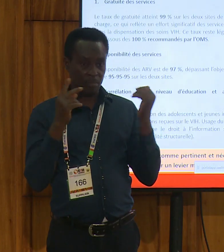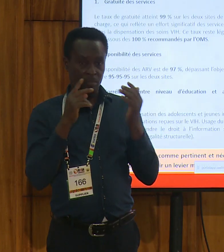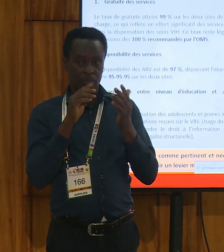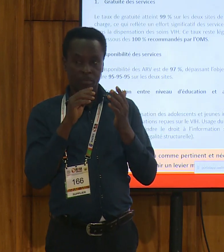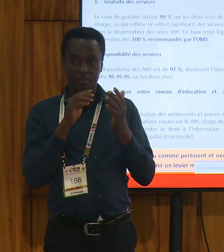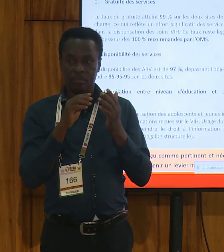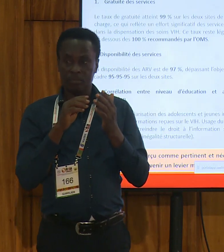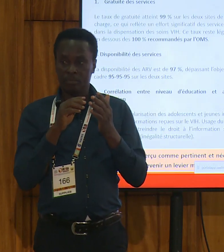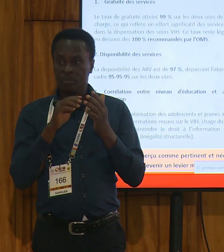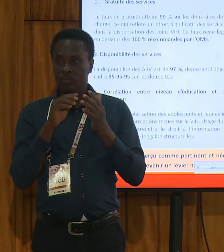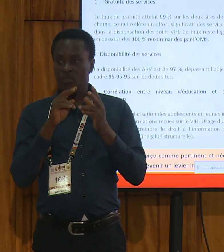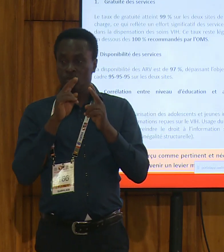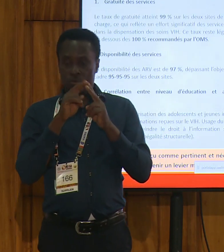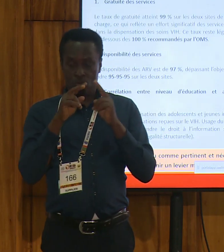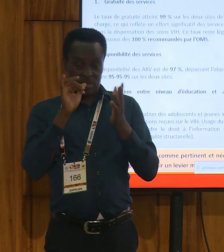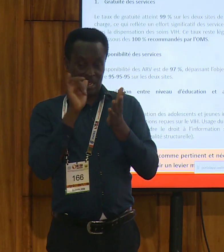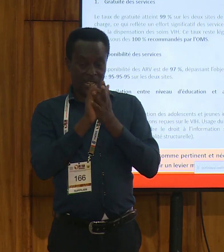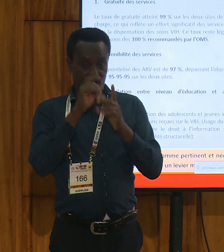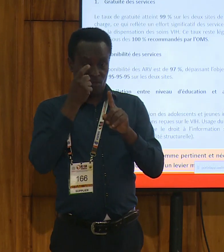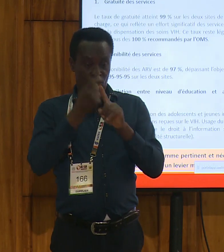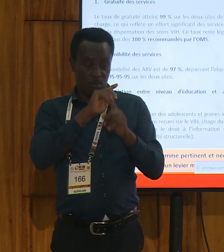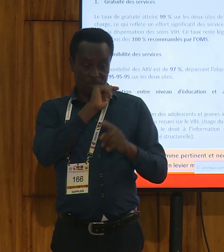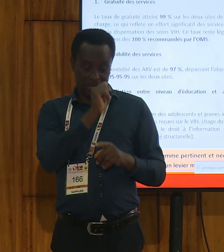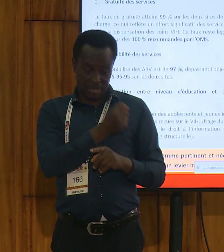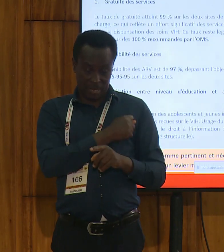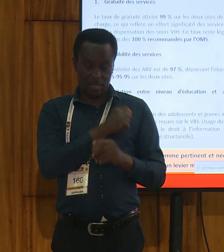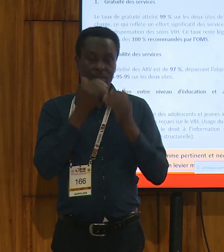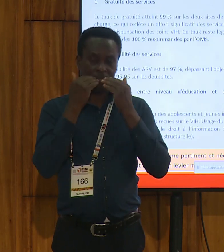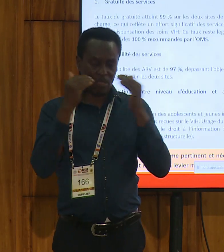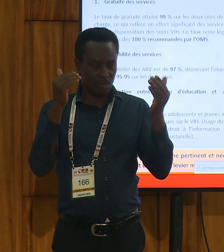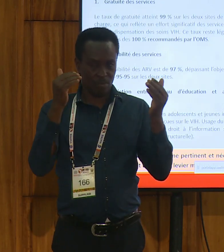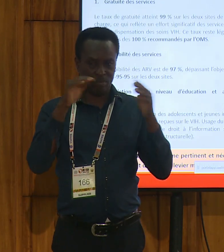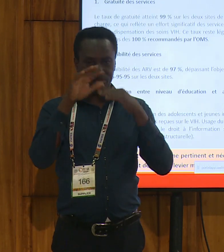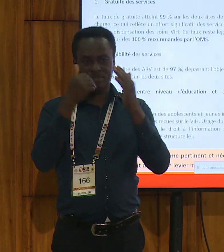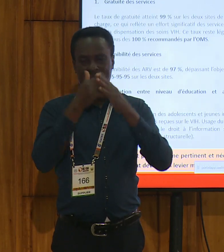par Réagir du Togo. Mesdames et messieurs, je vous remercie.